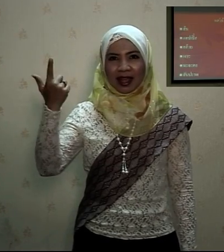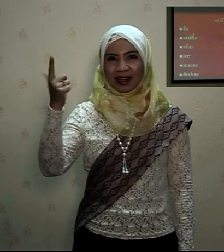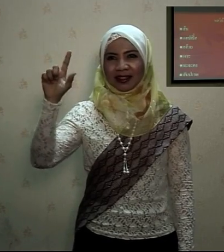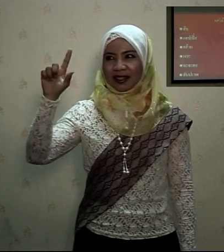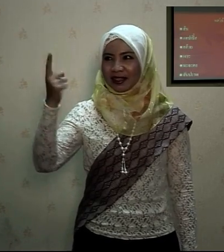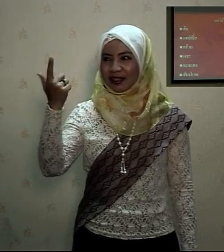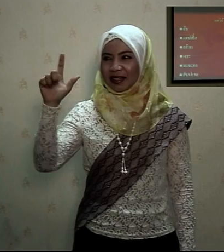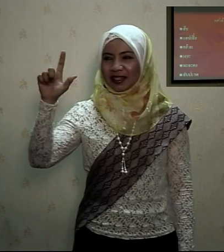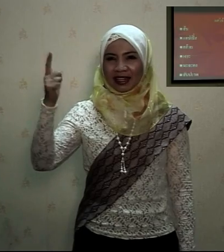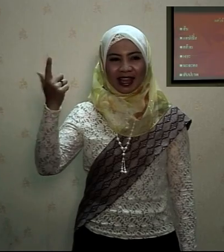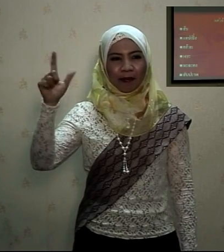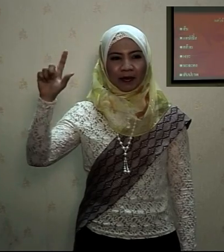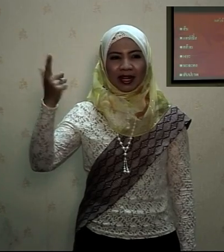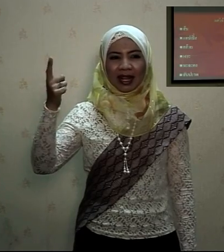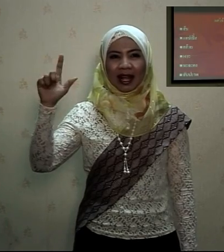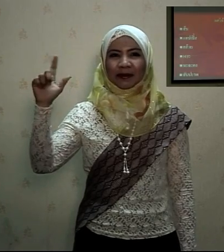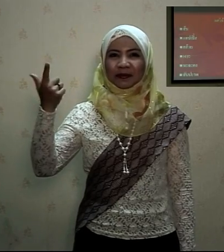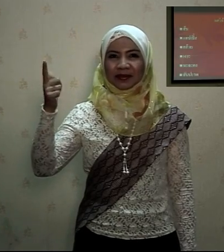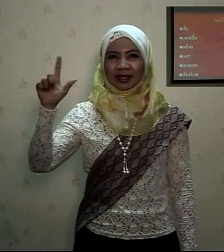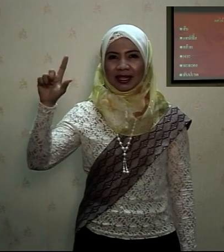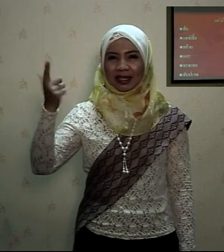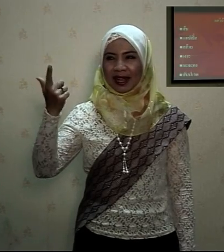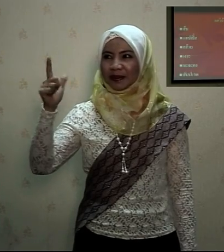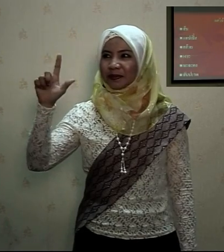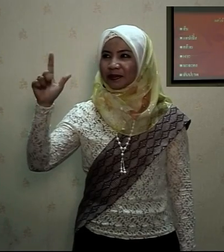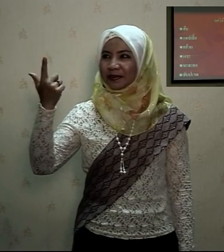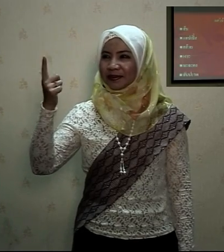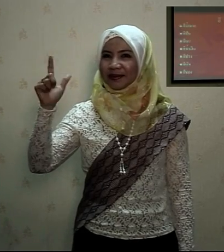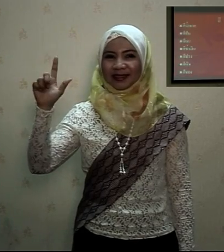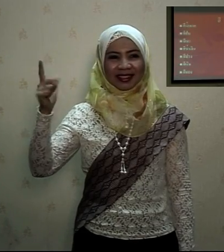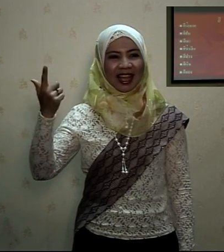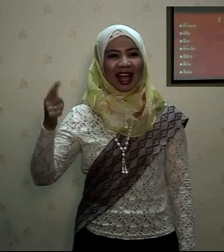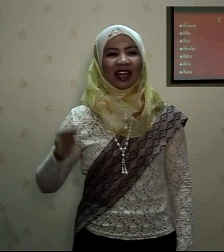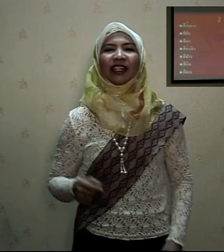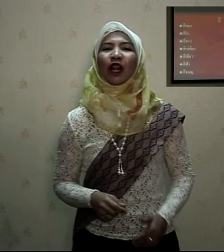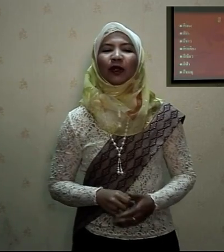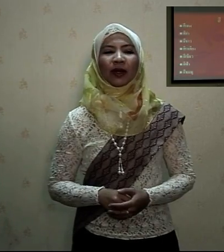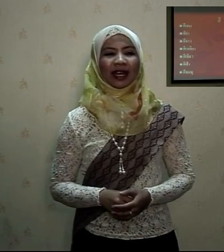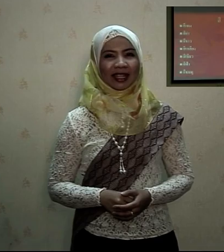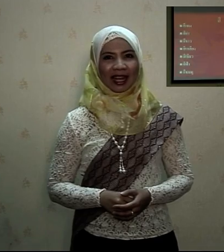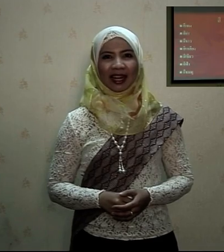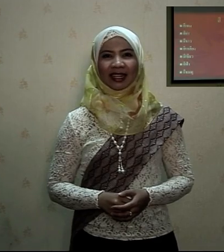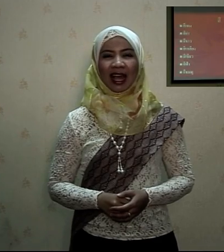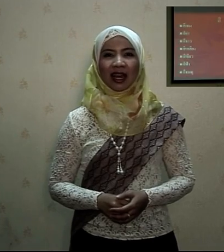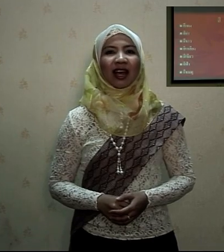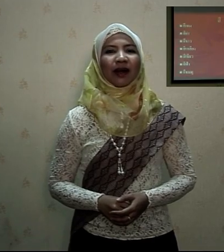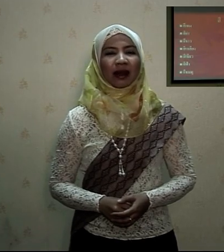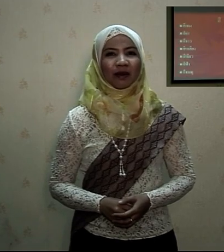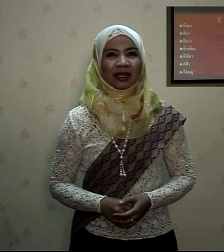ให้ขยับแบบนี้นะคะสีเหลืองค่ะเดี๋ยวเรามาทวนกันอีกครั้งนะคะเริ่มที่